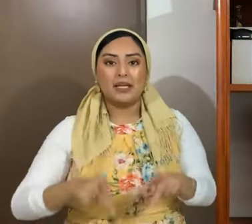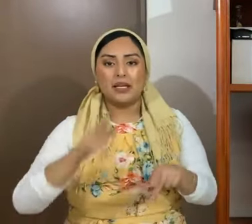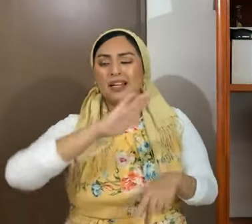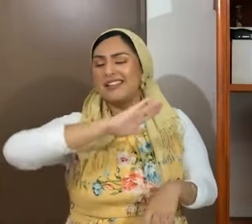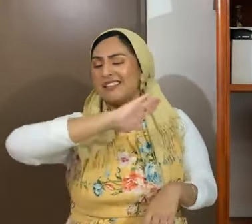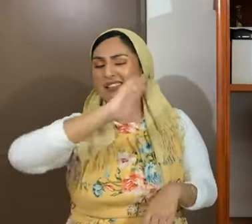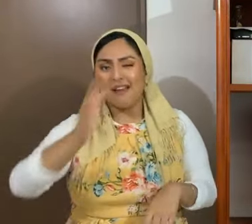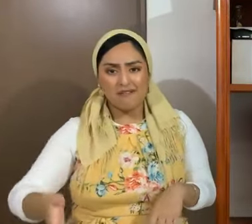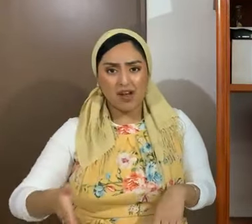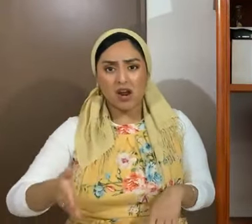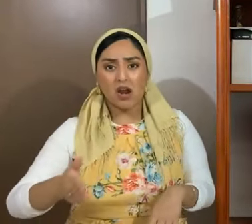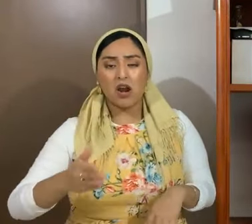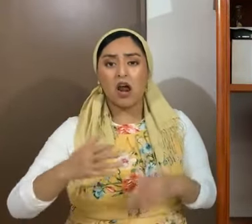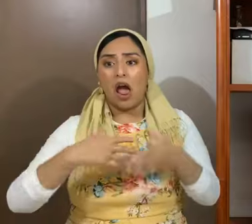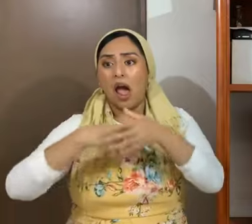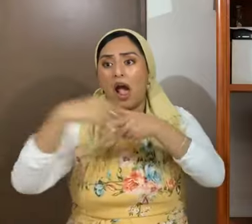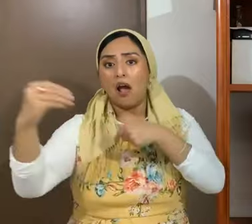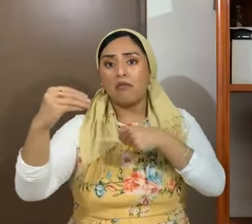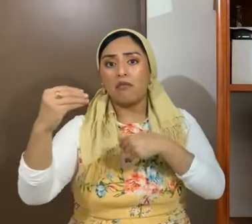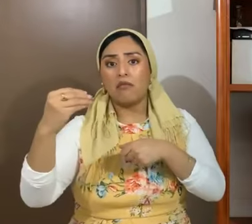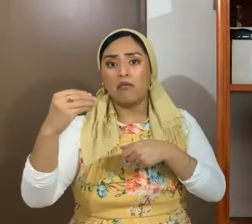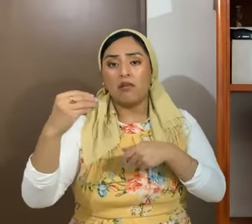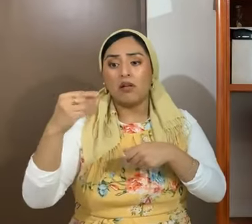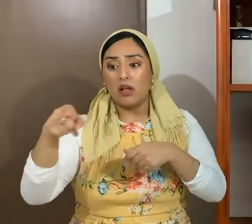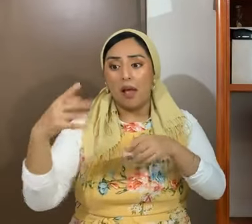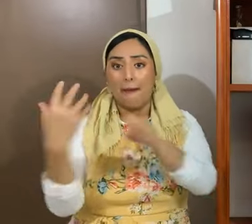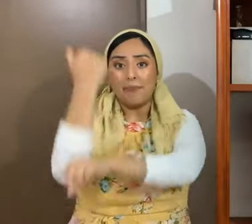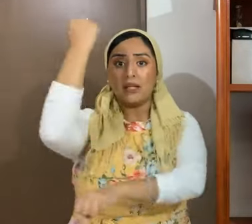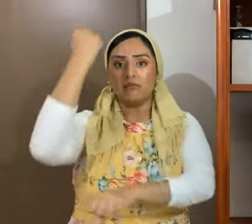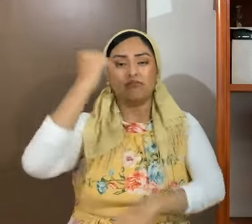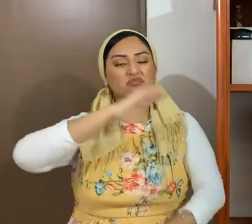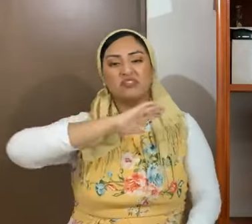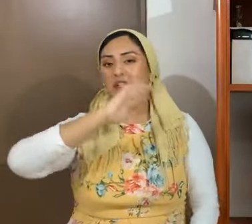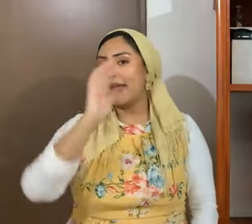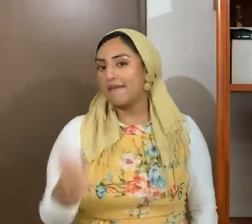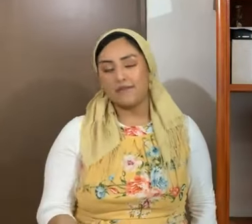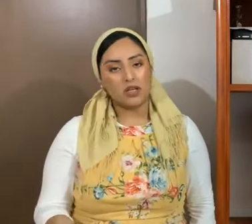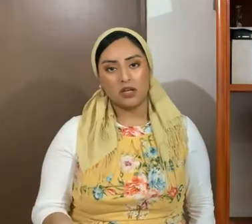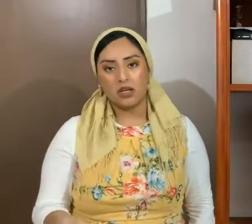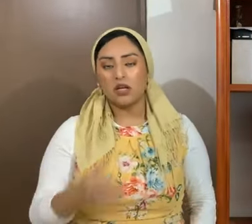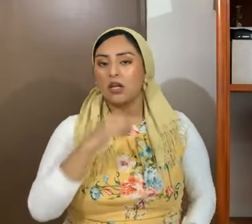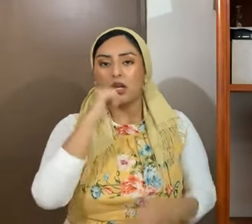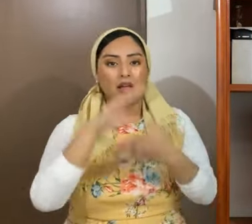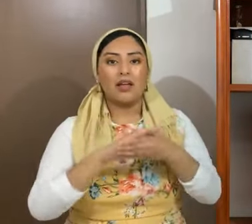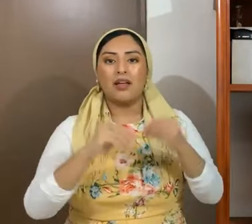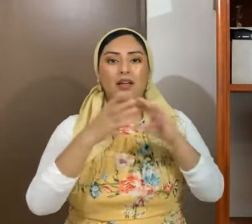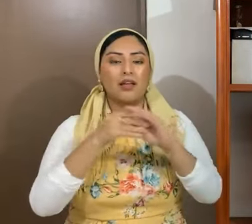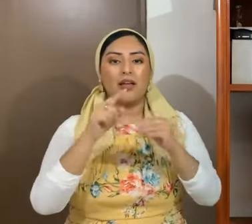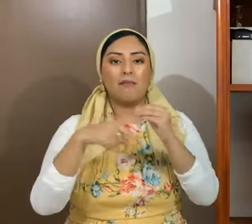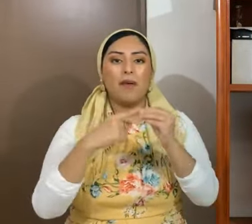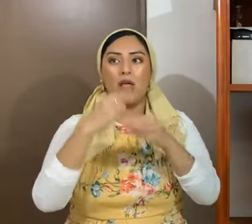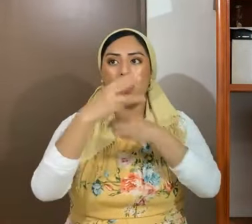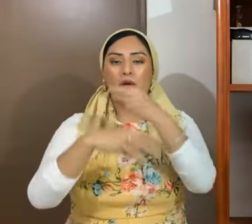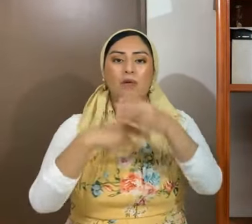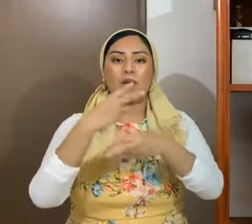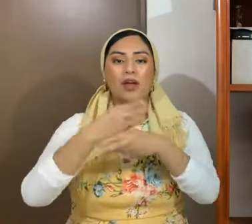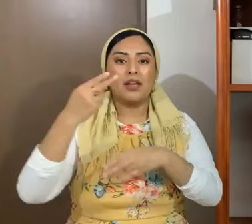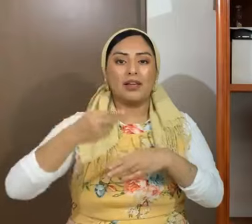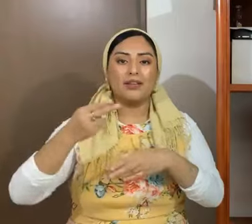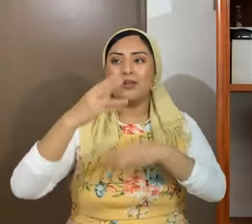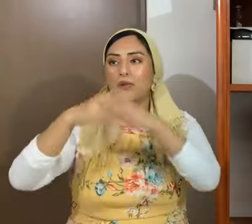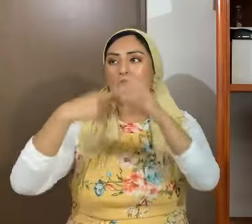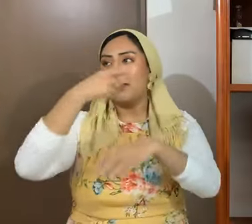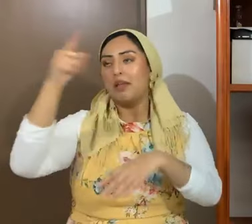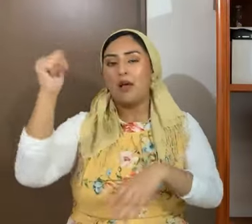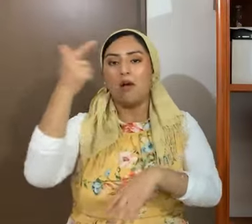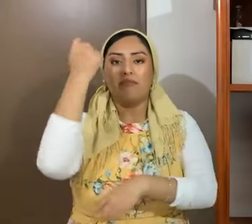nunca jamás un rebelde se va a salir con la suya. Jamás, jamás. No hablo de la historia del mundo porque ellos se rebelan entre ellos, pero todos